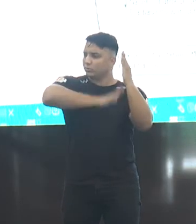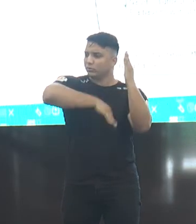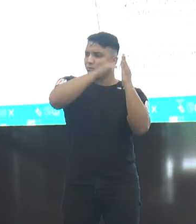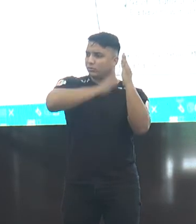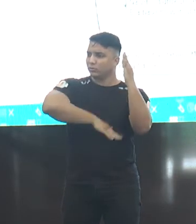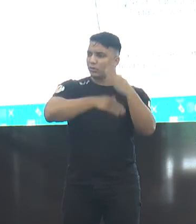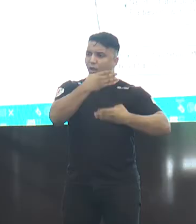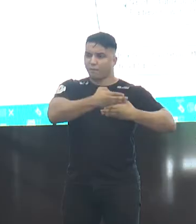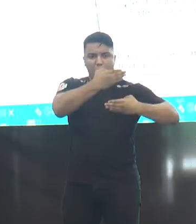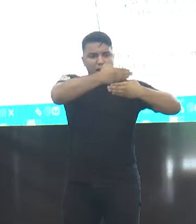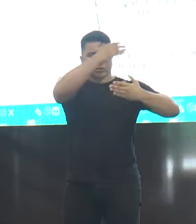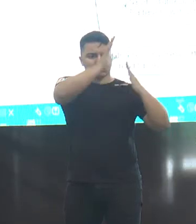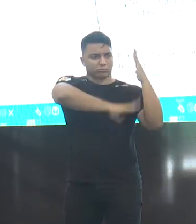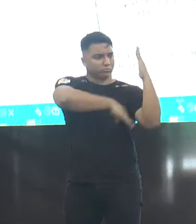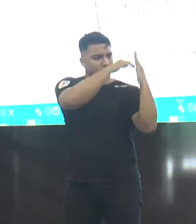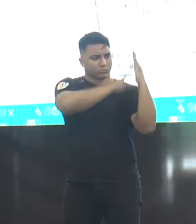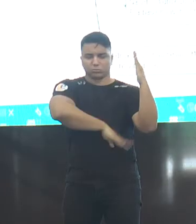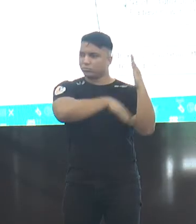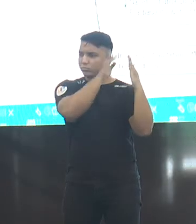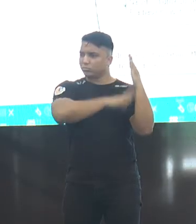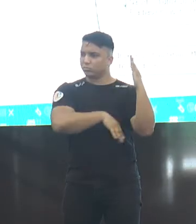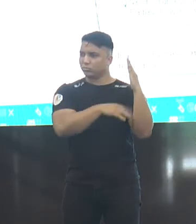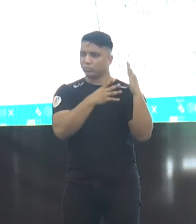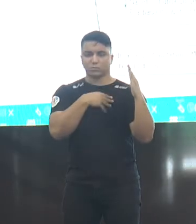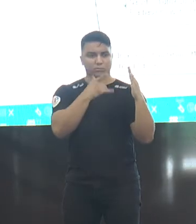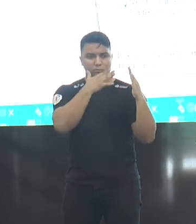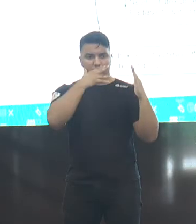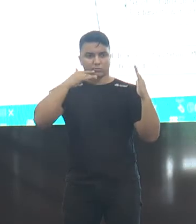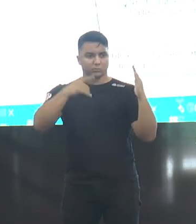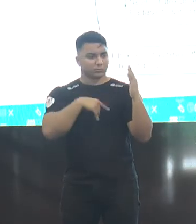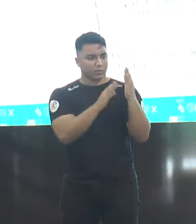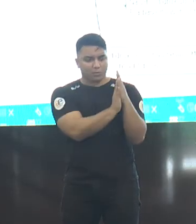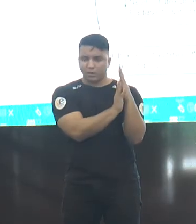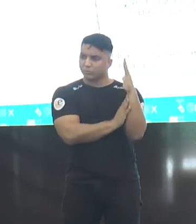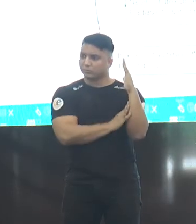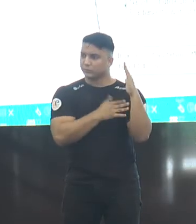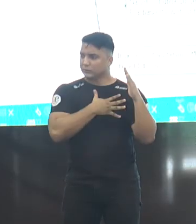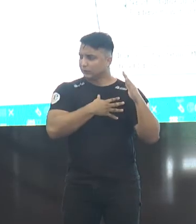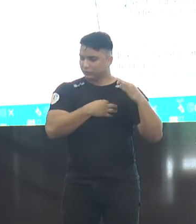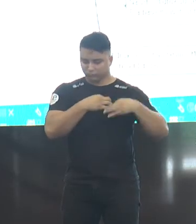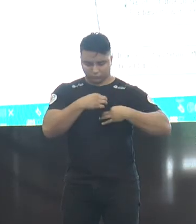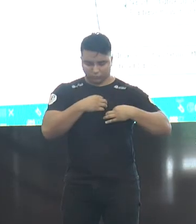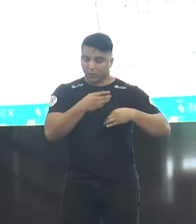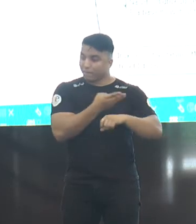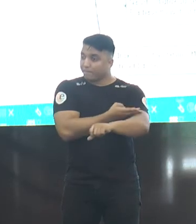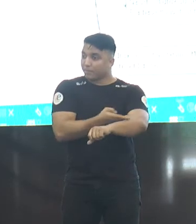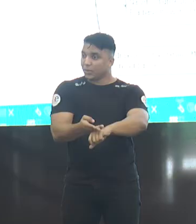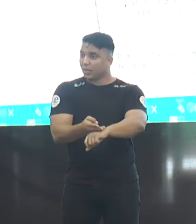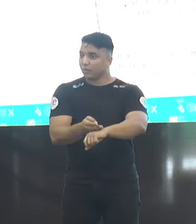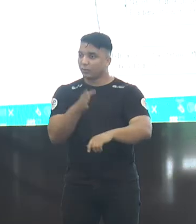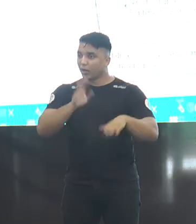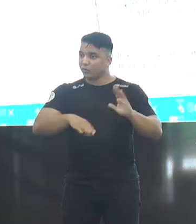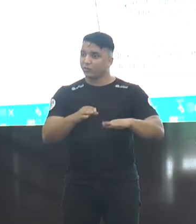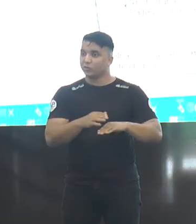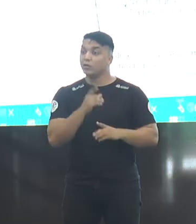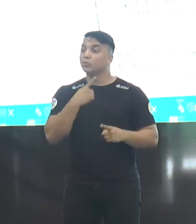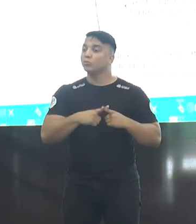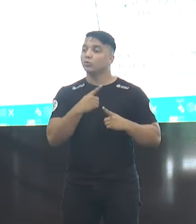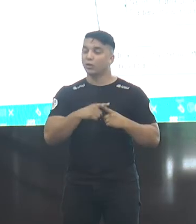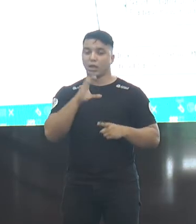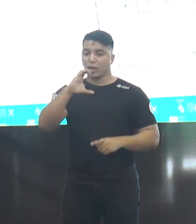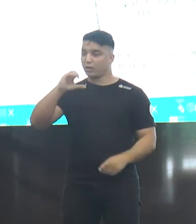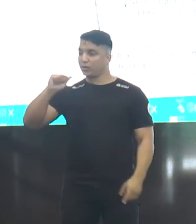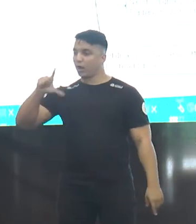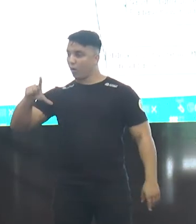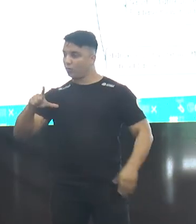pinta muro, e a gente sabe às vezes que a gente passa assim e sai todo branquinho, bonitinho, né? Então aquilo ali é aquela pintura